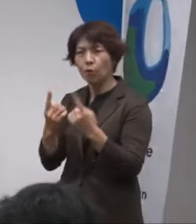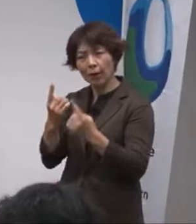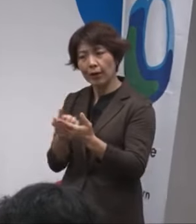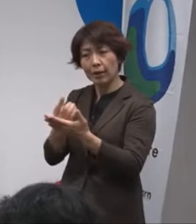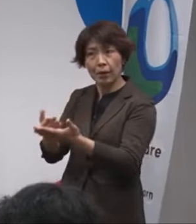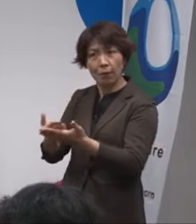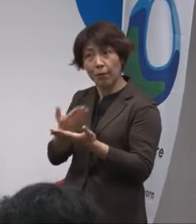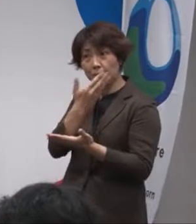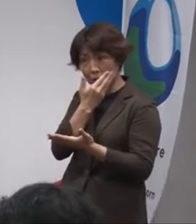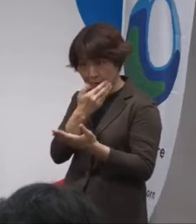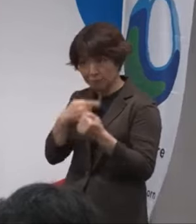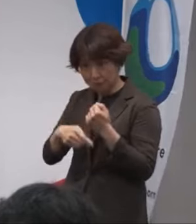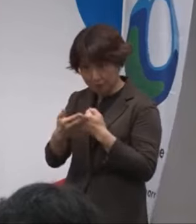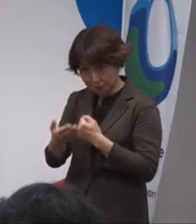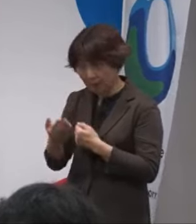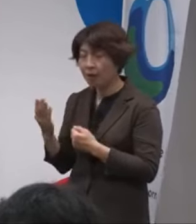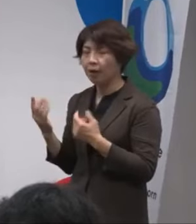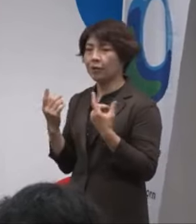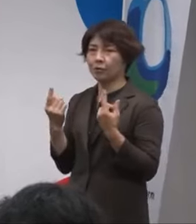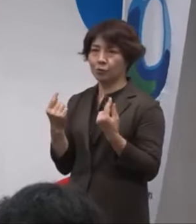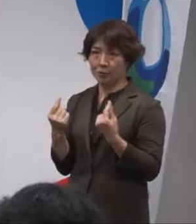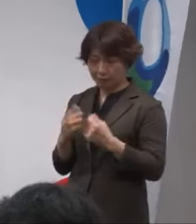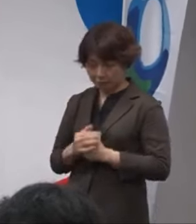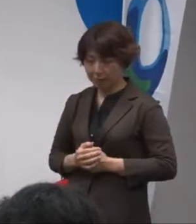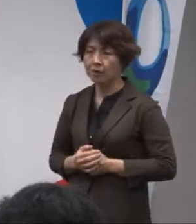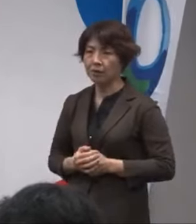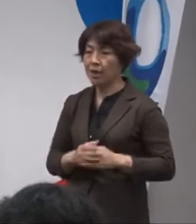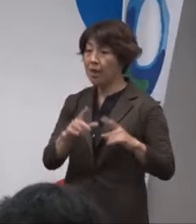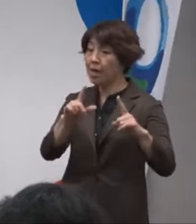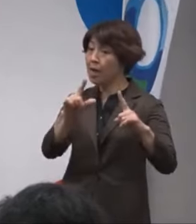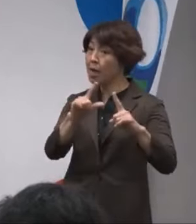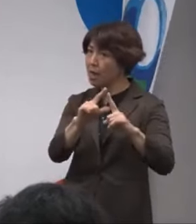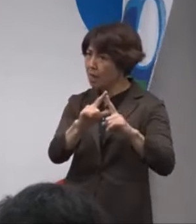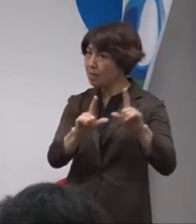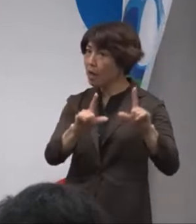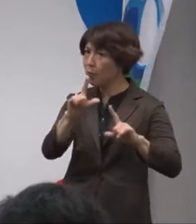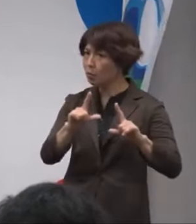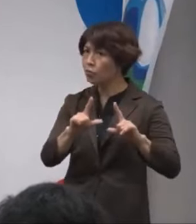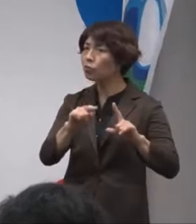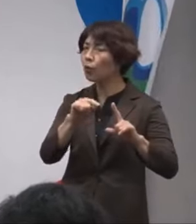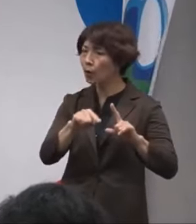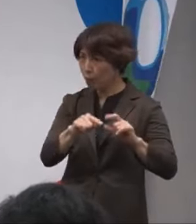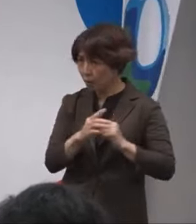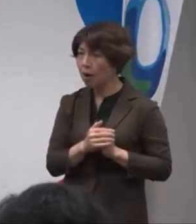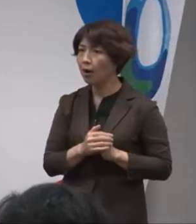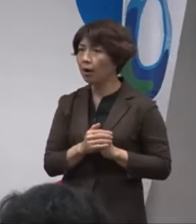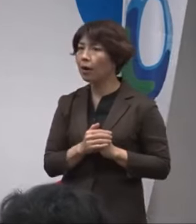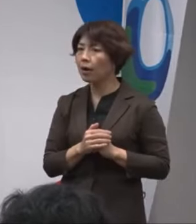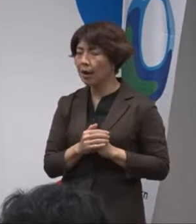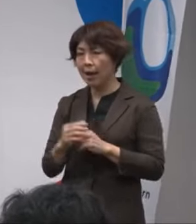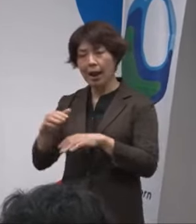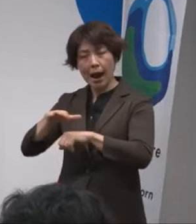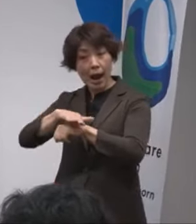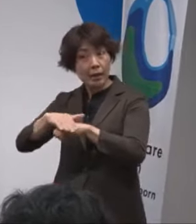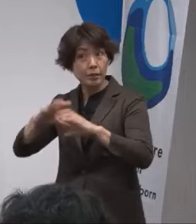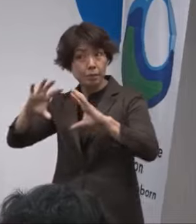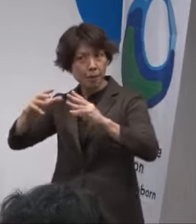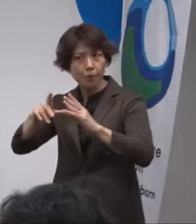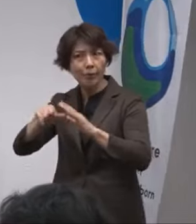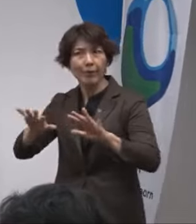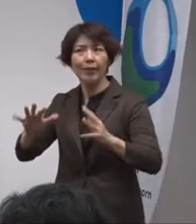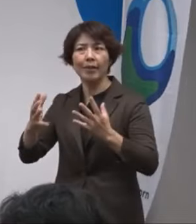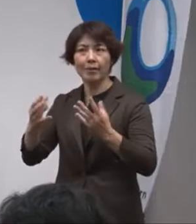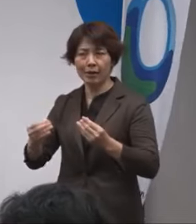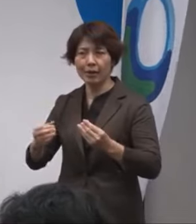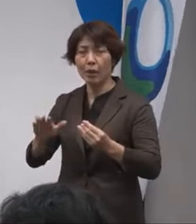ょうか。 そういう考え方です。もちろん A はそれ A タイプのパビリオンは、これは愛知博の時はなかったんですけど、見てもらったら分かる通り、非